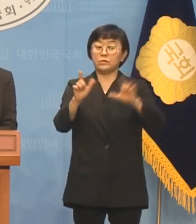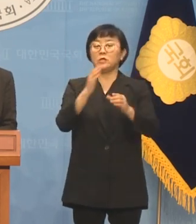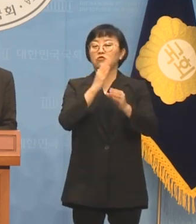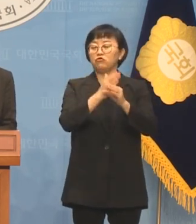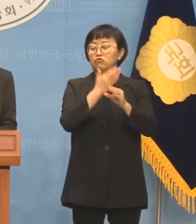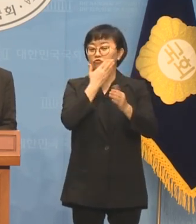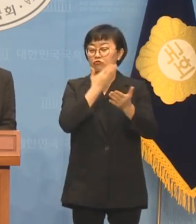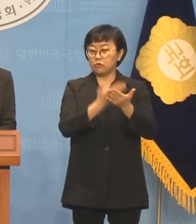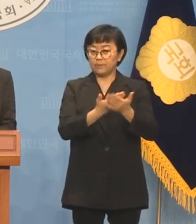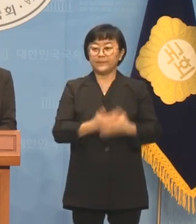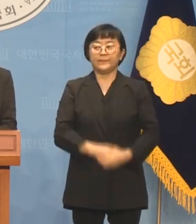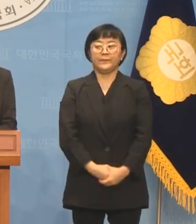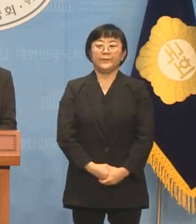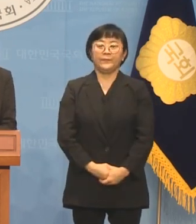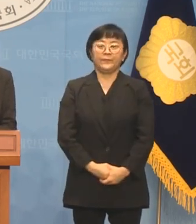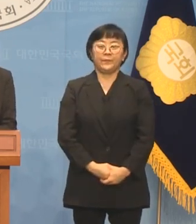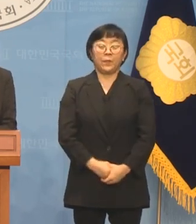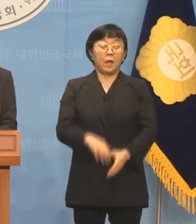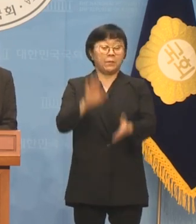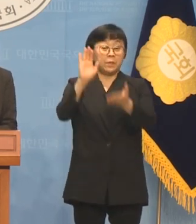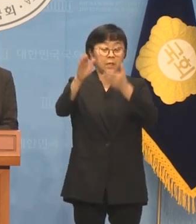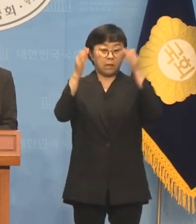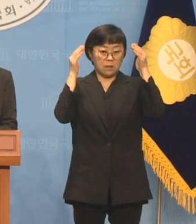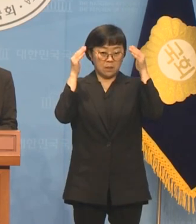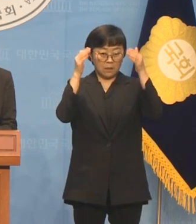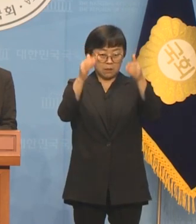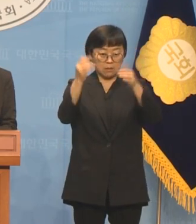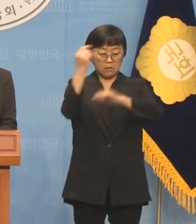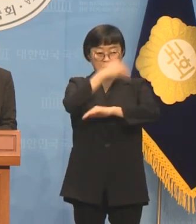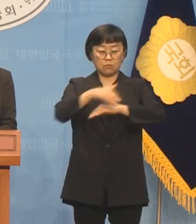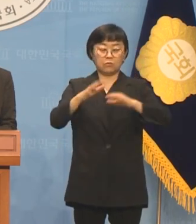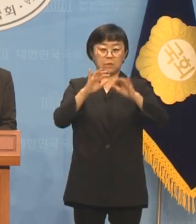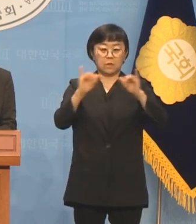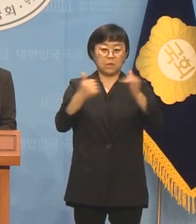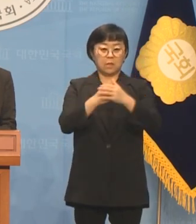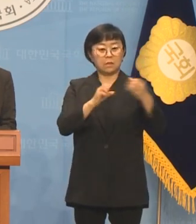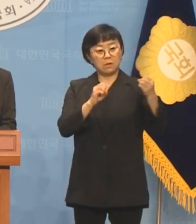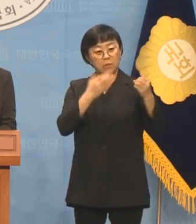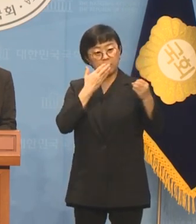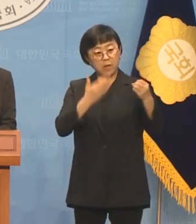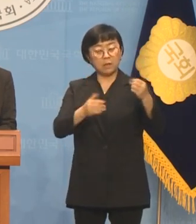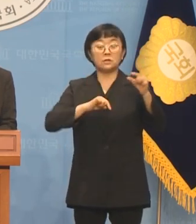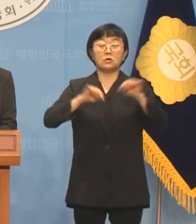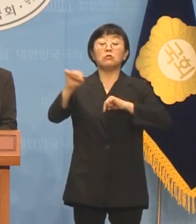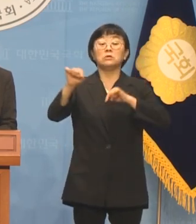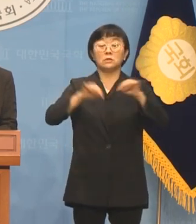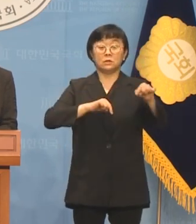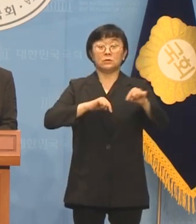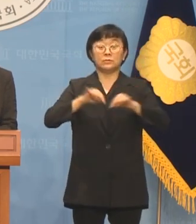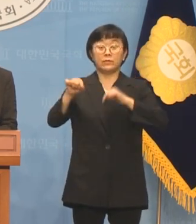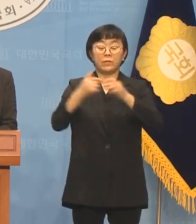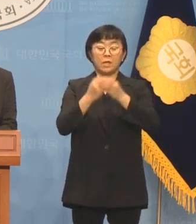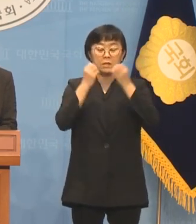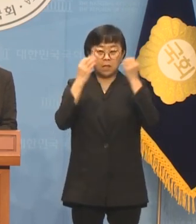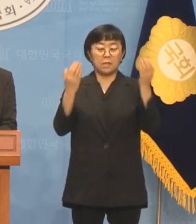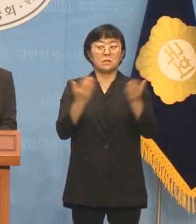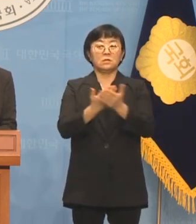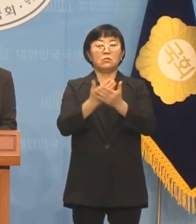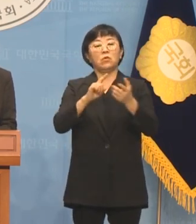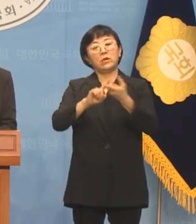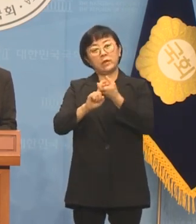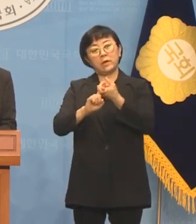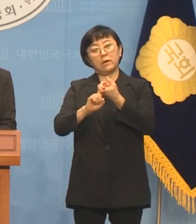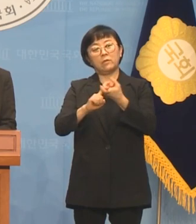핵심입니다. 미래를 향한 전망으로 국민들과 대화하는 정치, 그것이 바로 퇴진보연합이